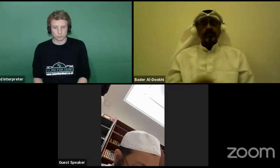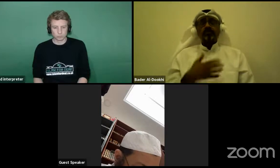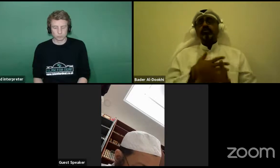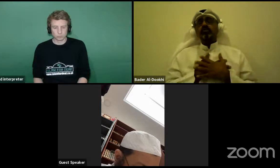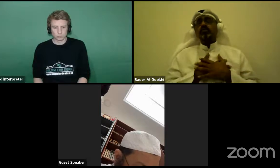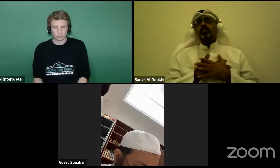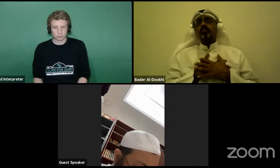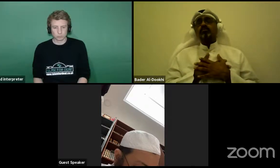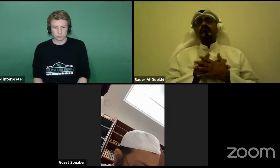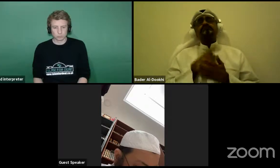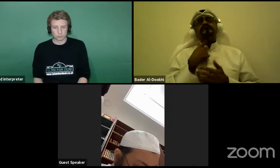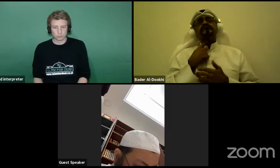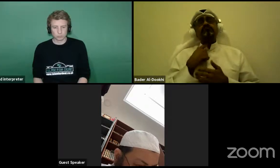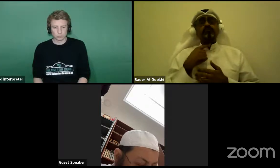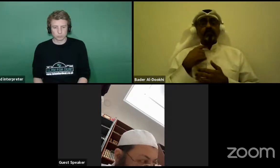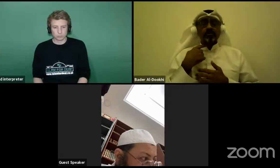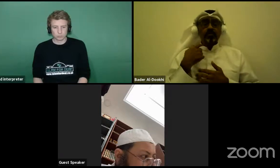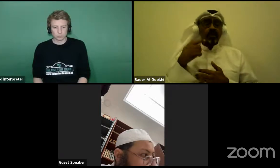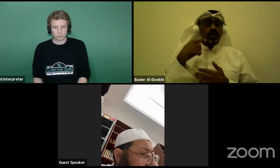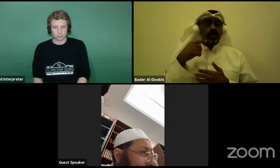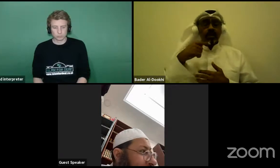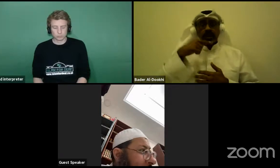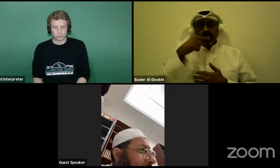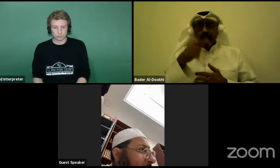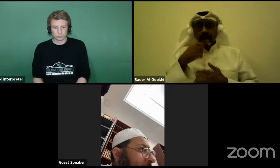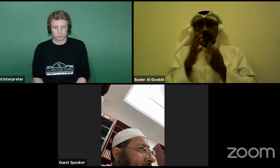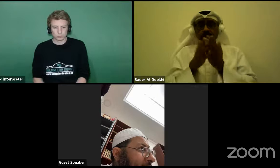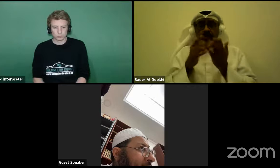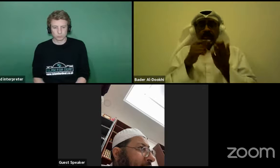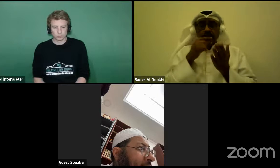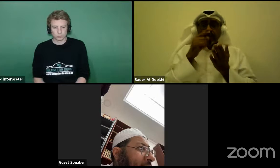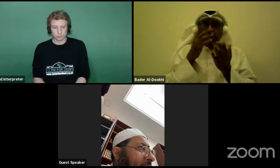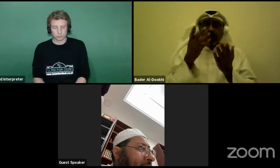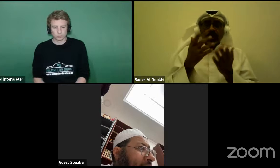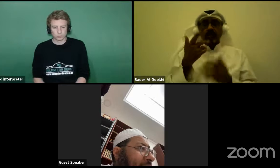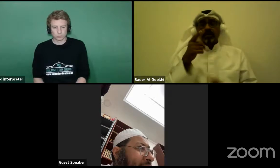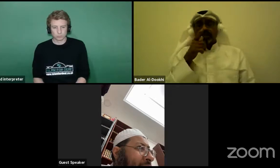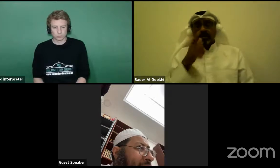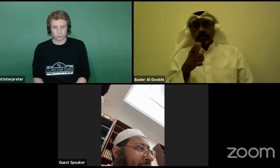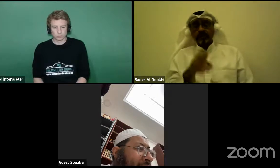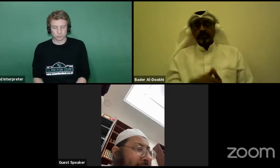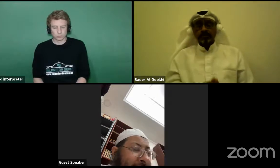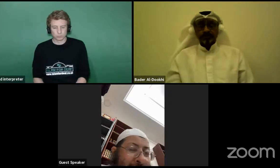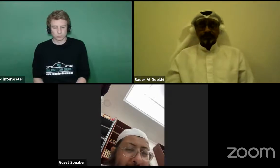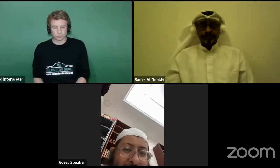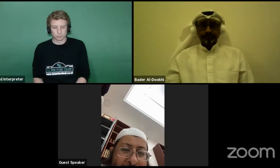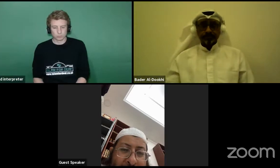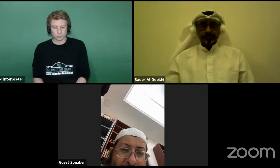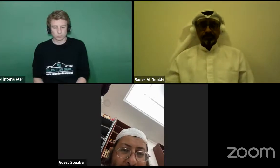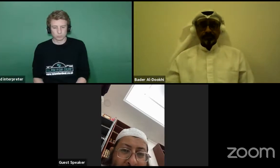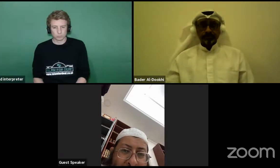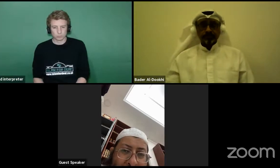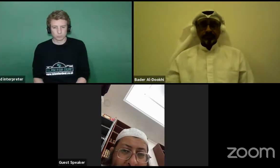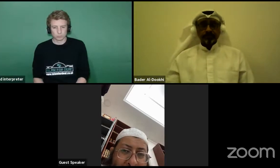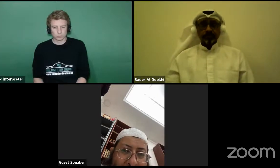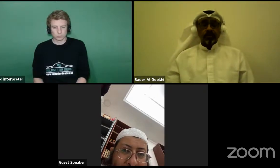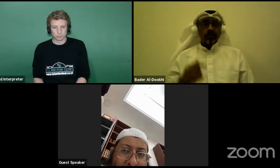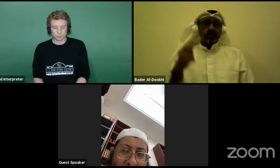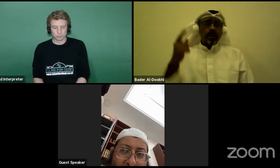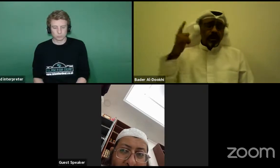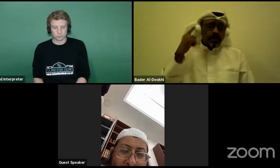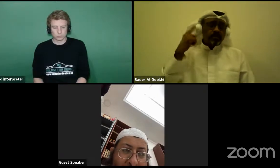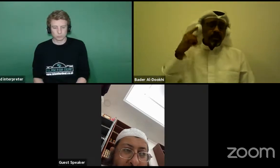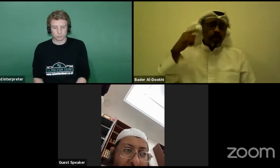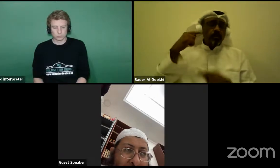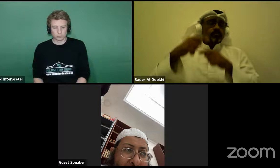بقراءتكم، ولا سيما قراءة قصة كعب بن مالك، فأستمع إليه من